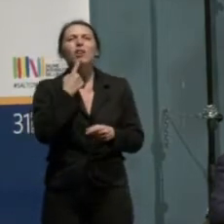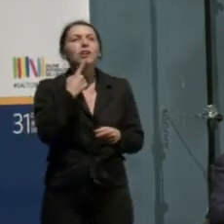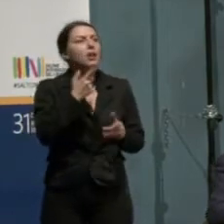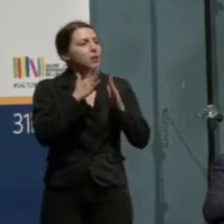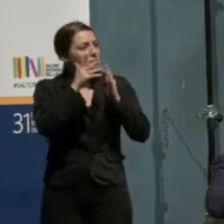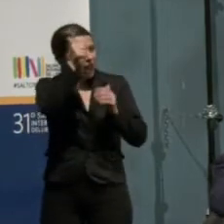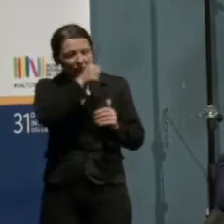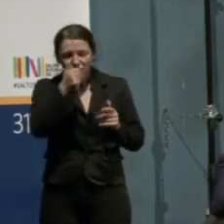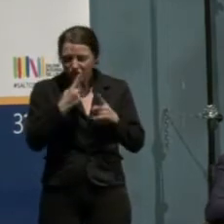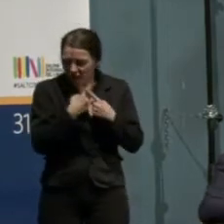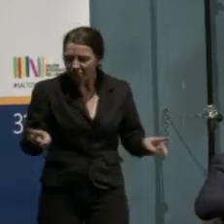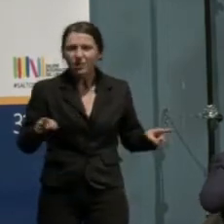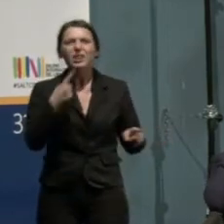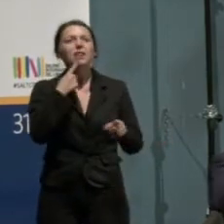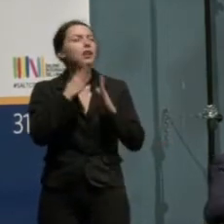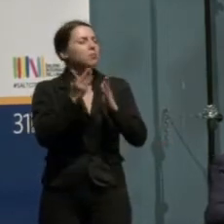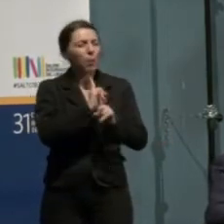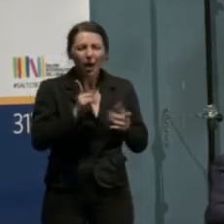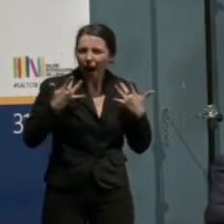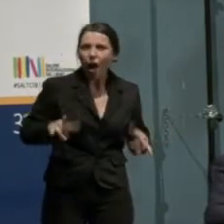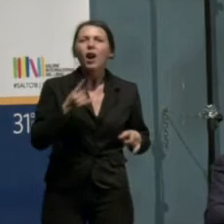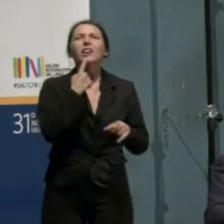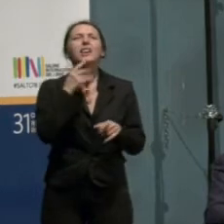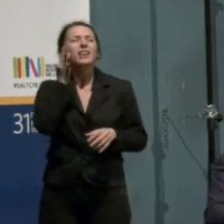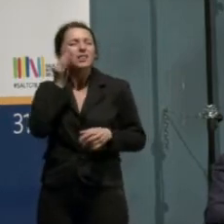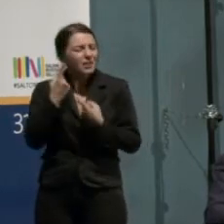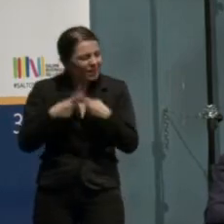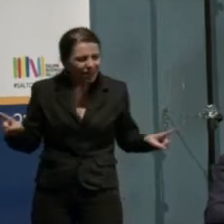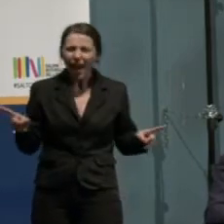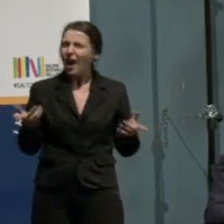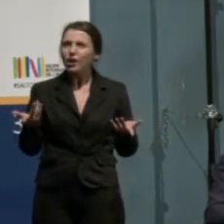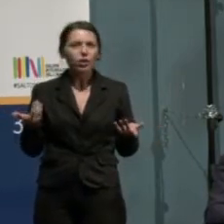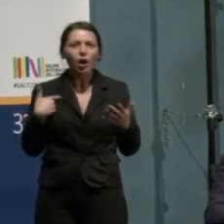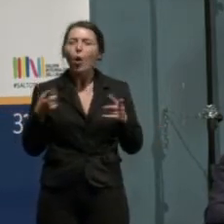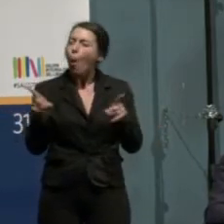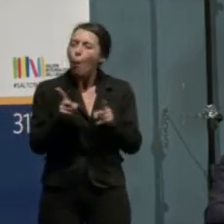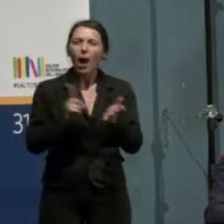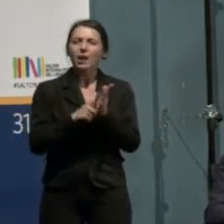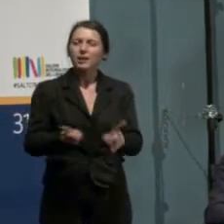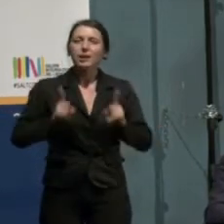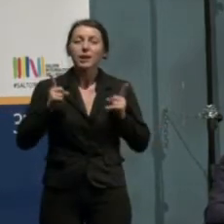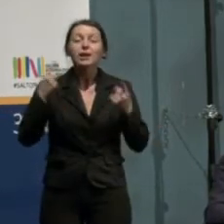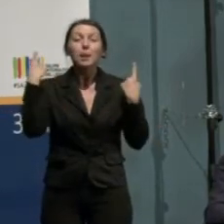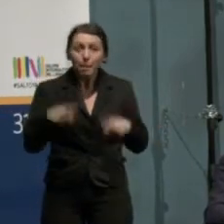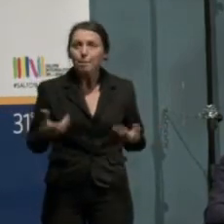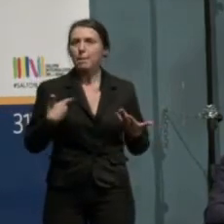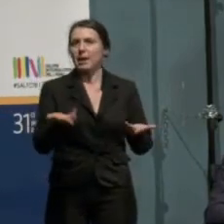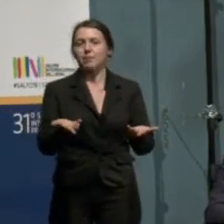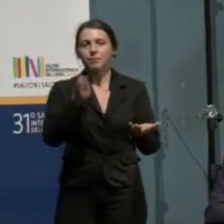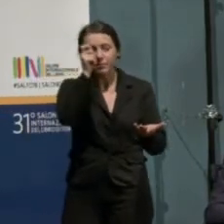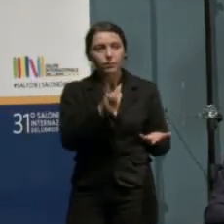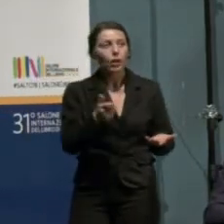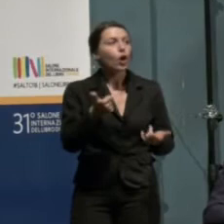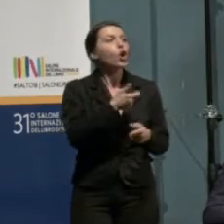diversamente da te per chi non prega e per chi ha un altro colore e questo il merito è di luigi perché in queste iniziative non mi